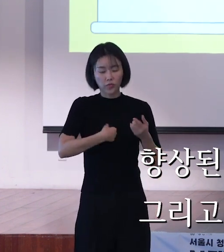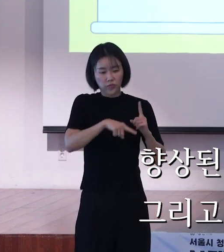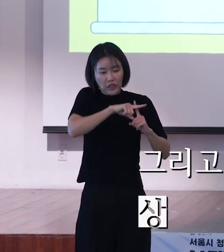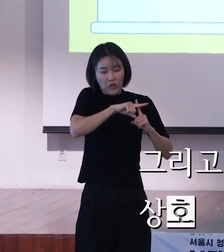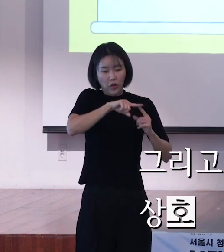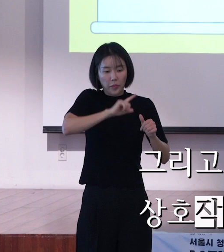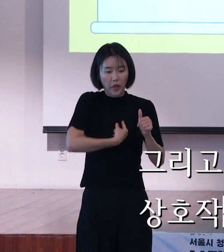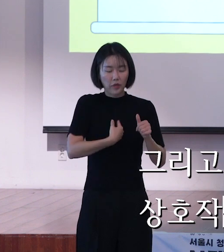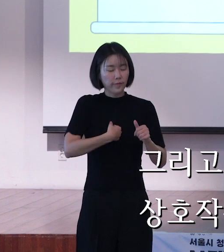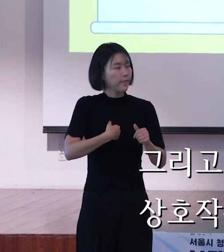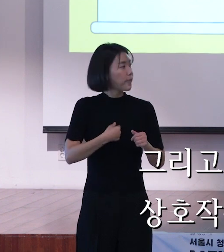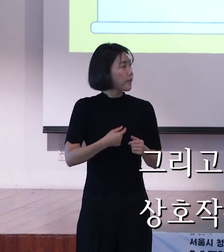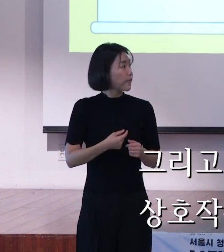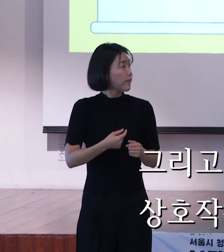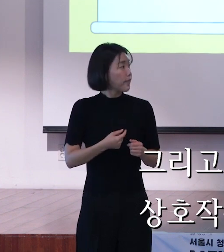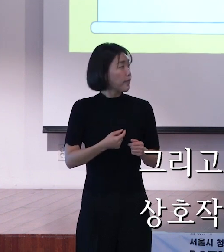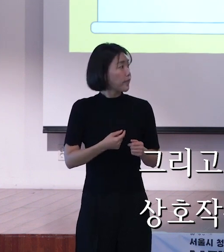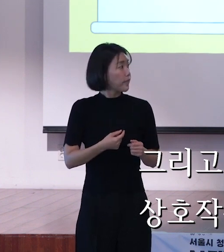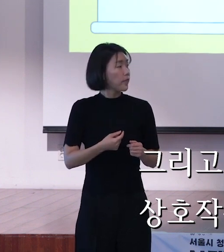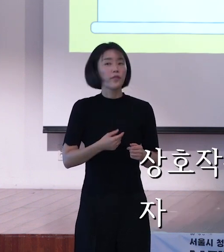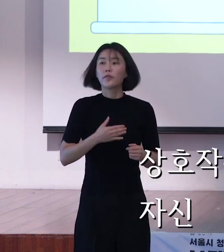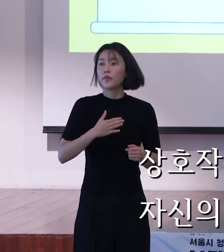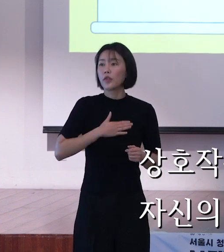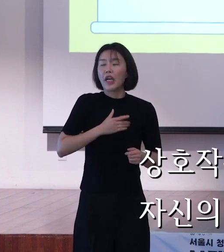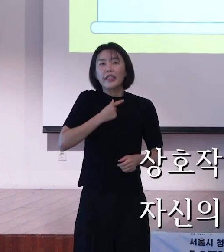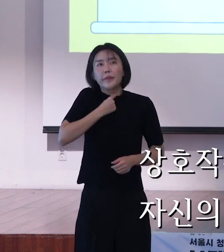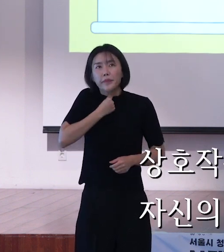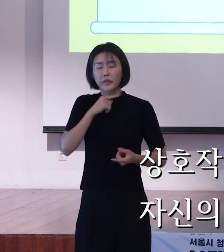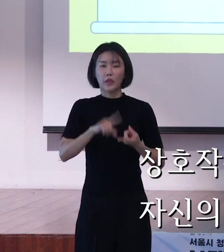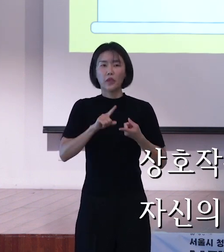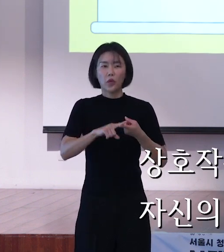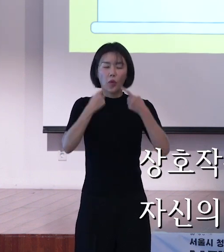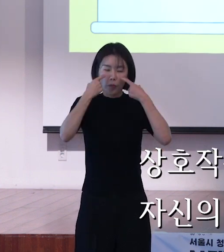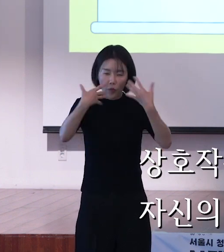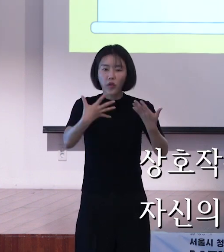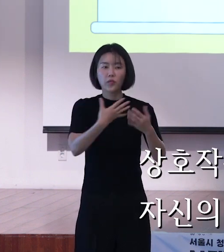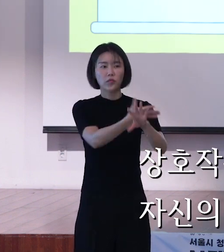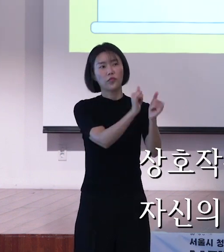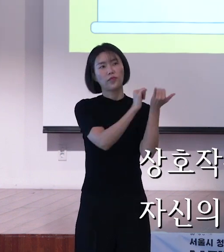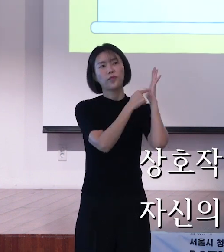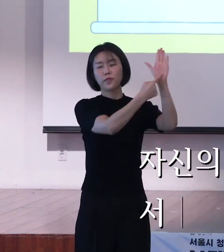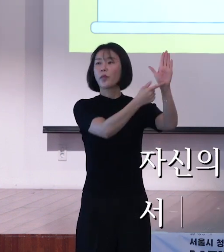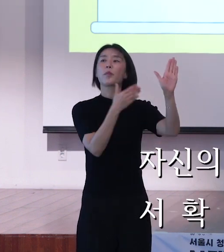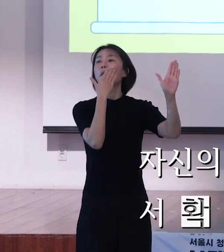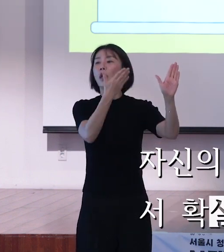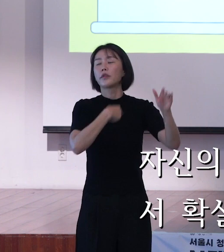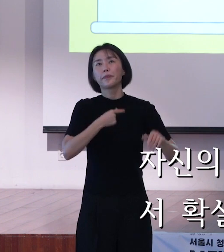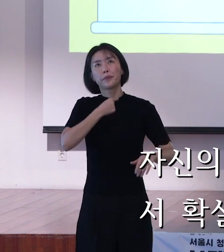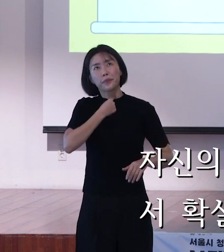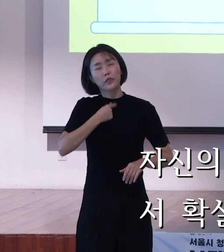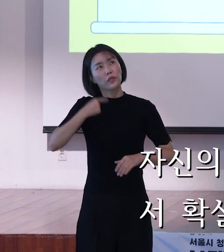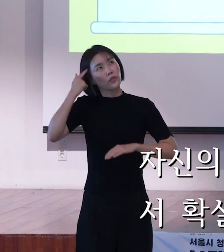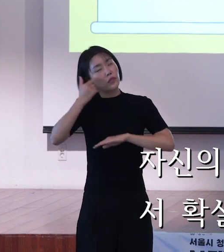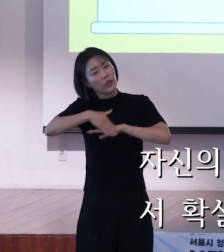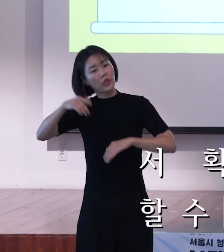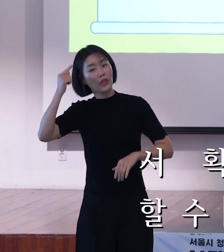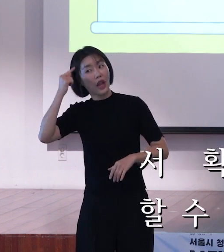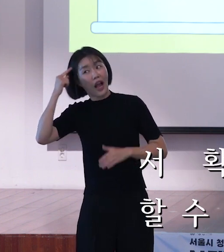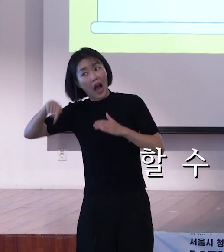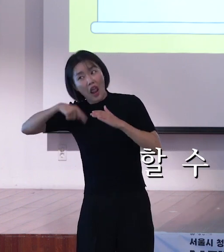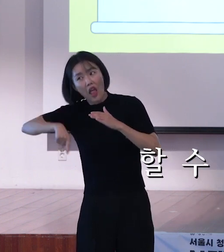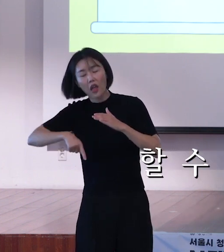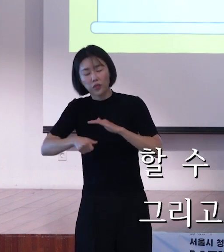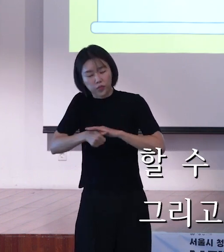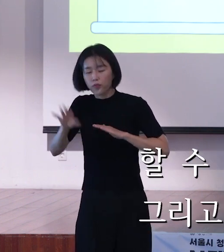상호작용이 작용했을 때에는 자신의 욕구 표현에 대해서 확실하게 의사표현을 할 수 있다고 합니다.